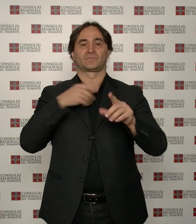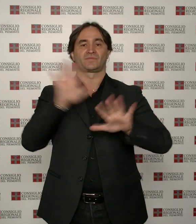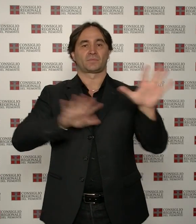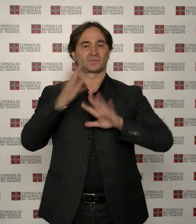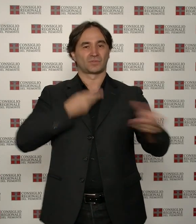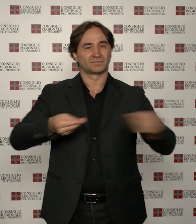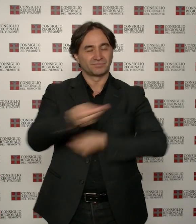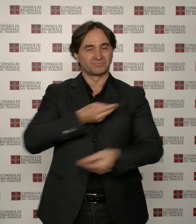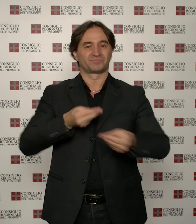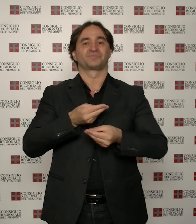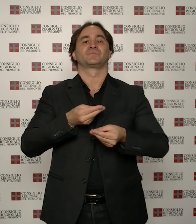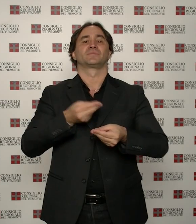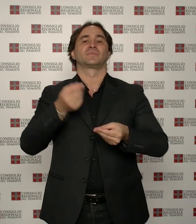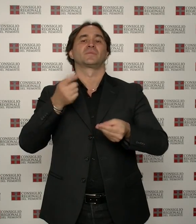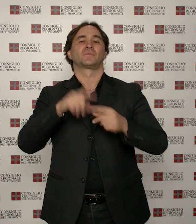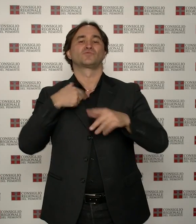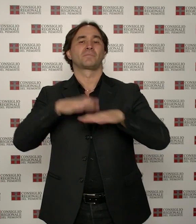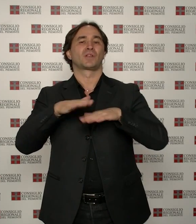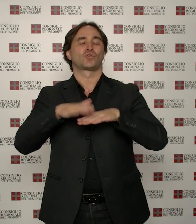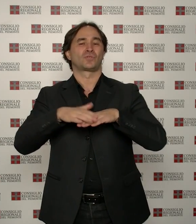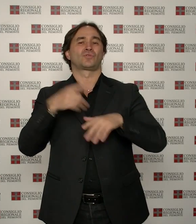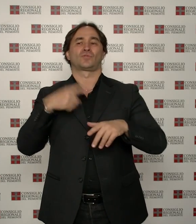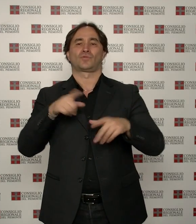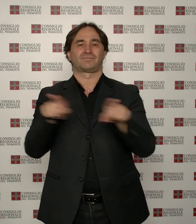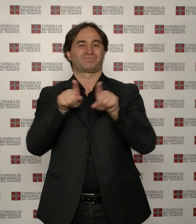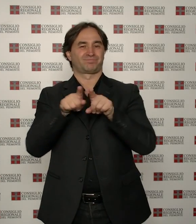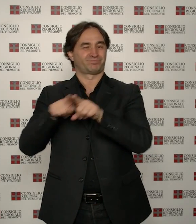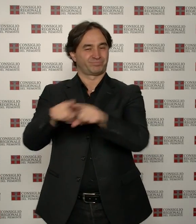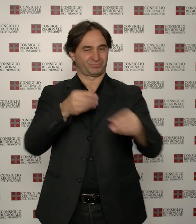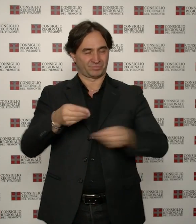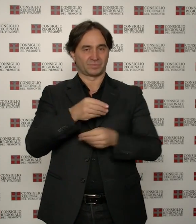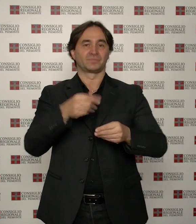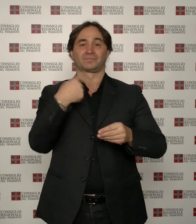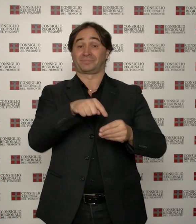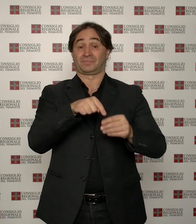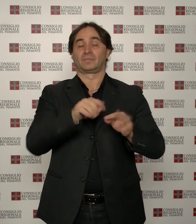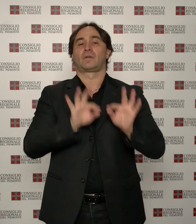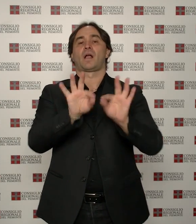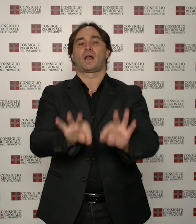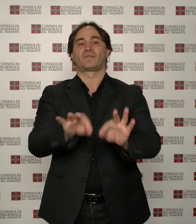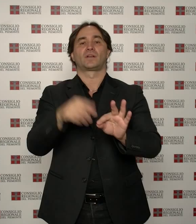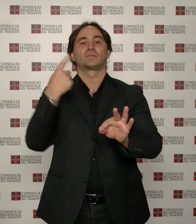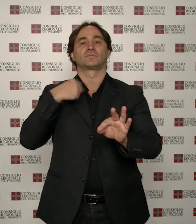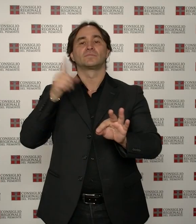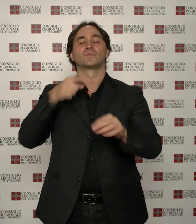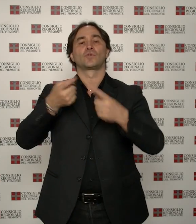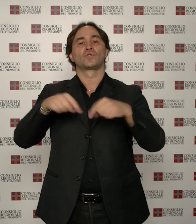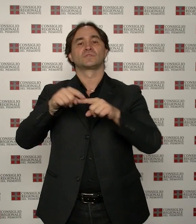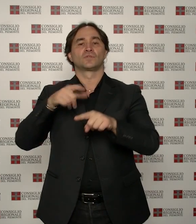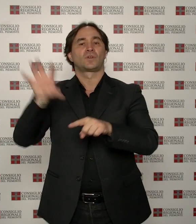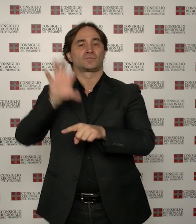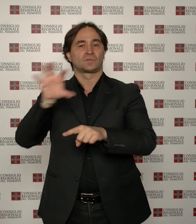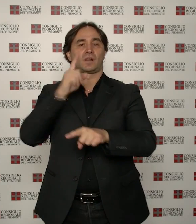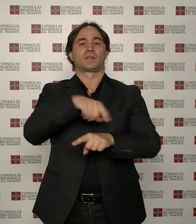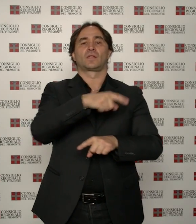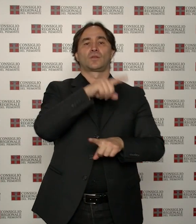dati raccolti e utilizzare metodi simili. È il risultato della riunione congiunta delle commissioni legalità del Consiglio regionale e del Comune di Torino,